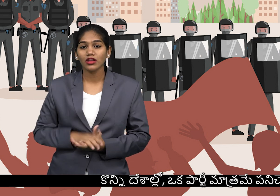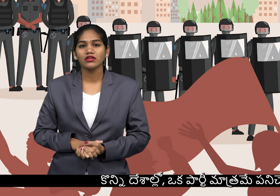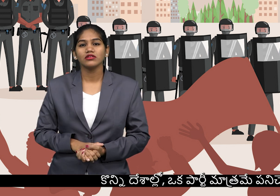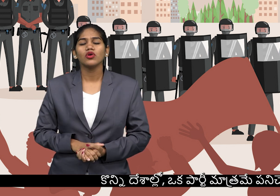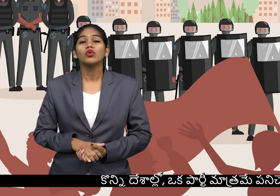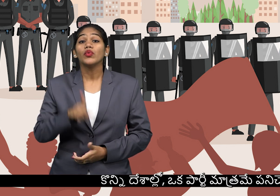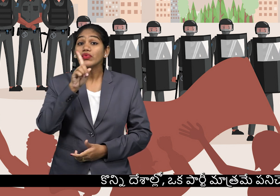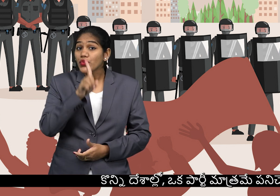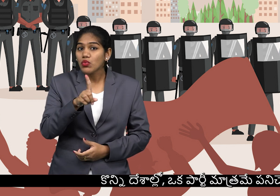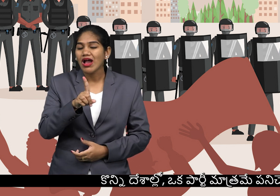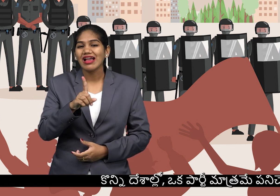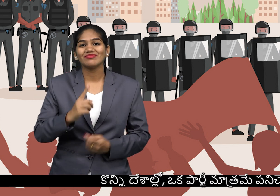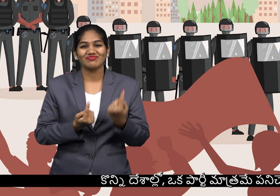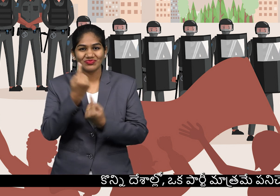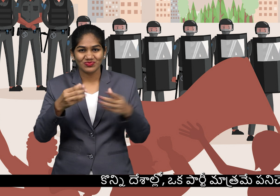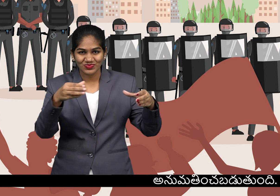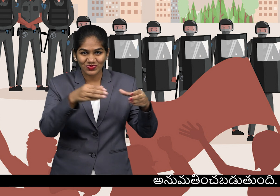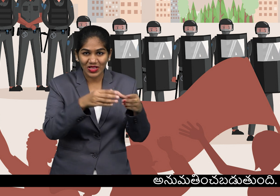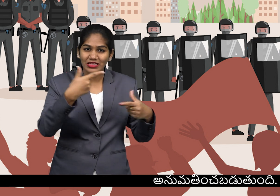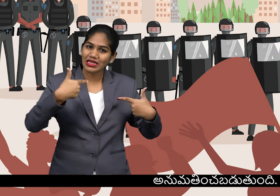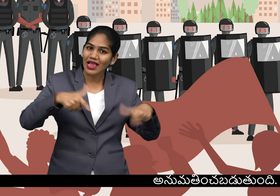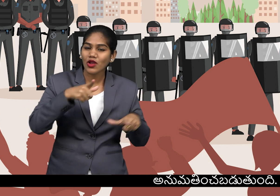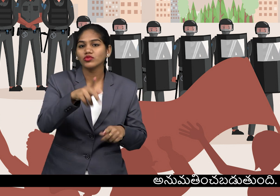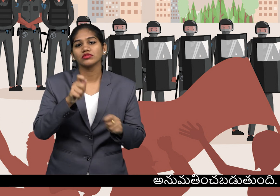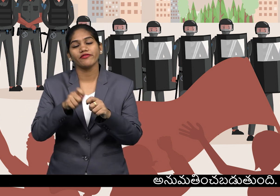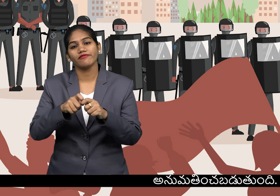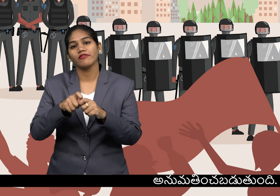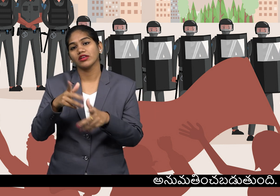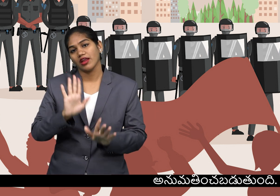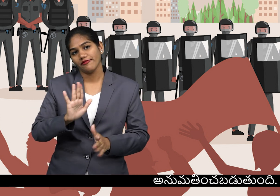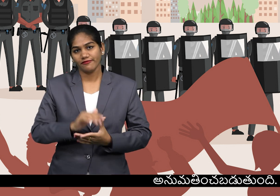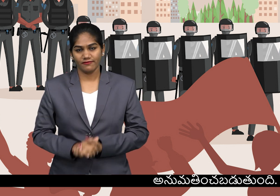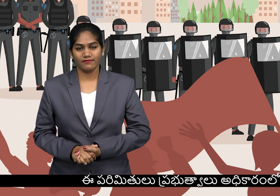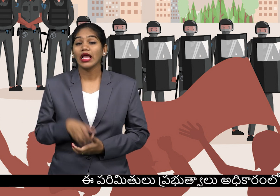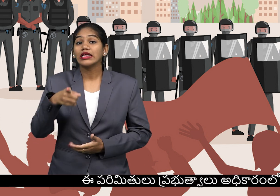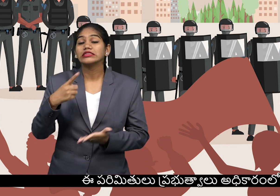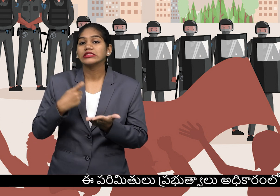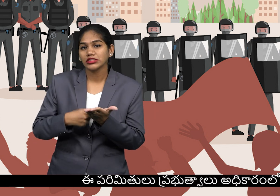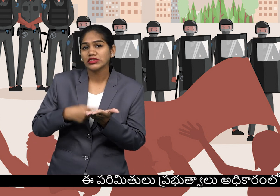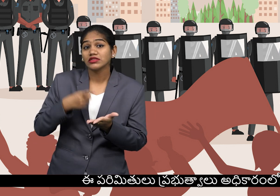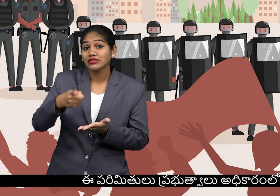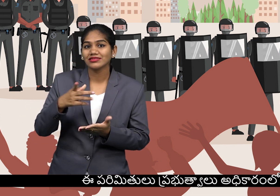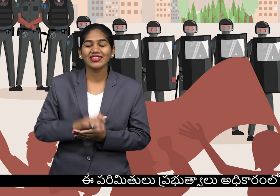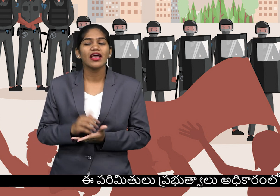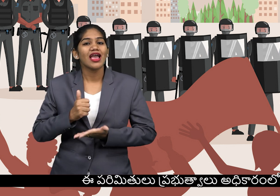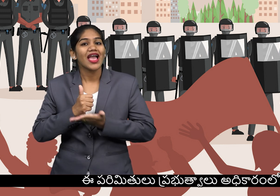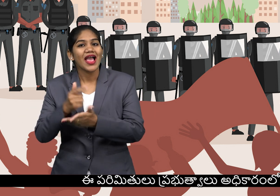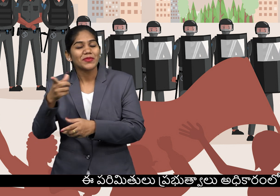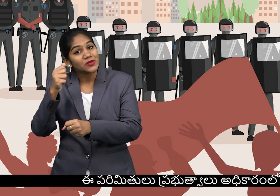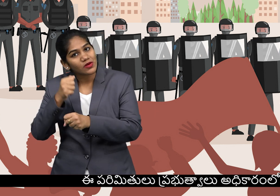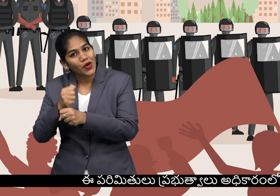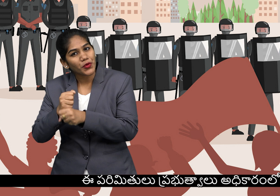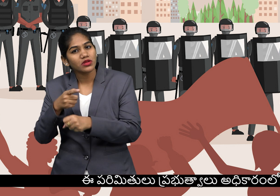ఒక పార్టీ మాత్రమే పనిచేయడానికి అనుమతించబడుతుంది. ఈ పరిమితులు